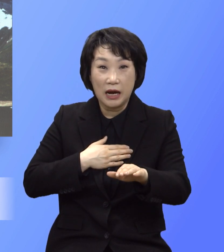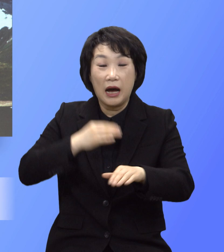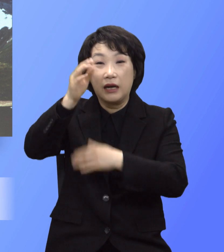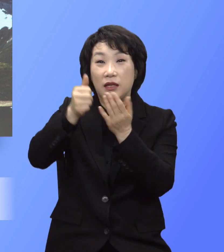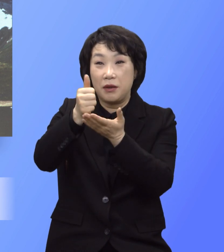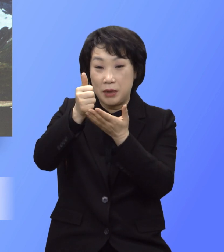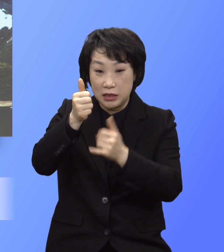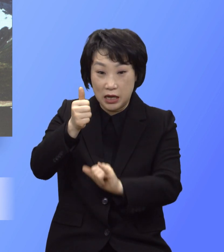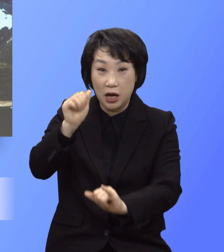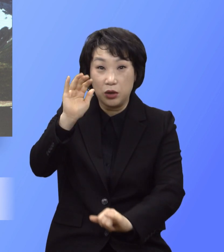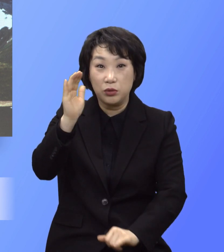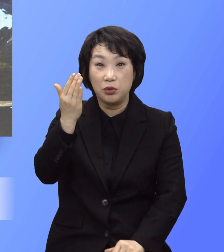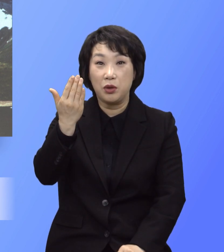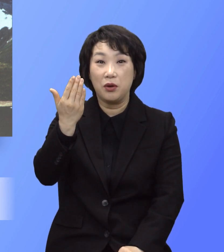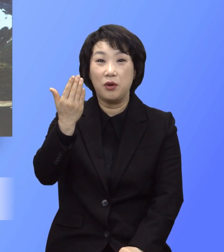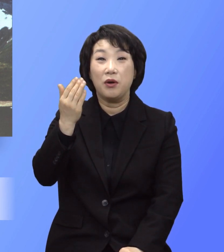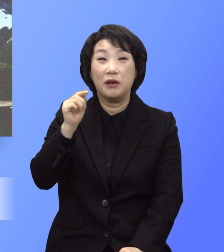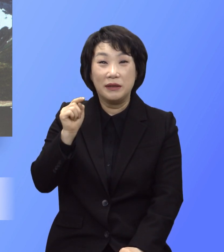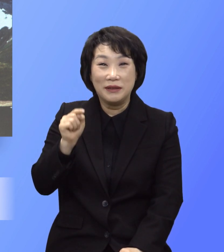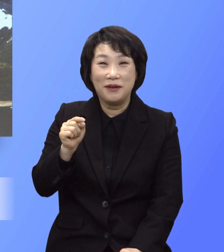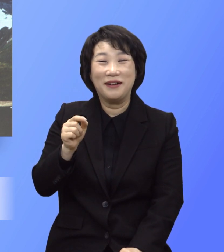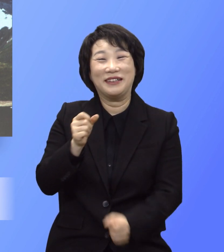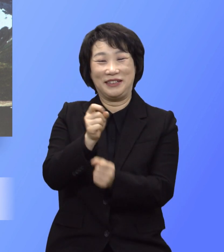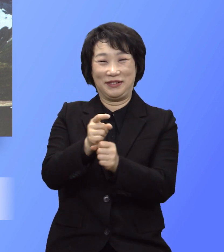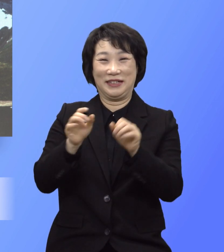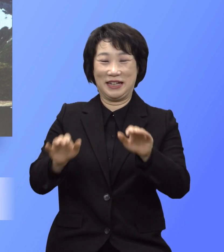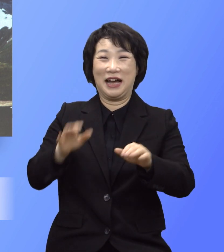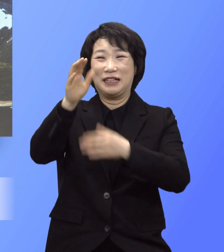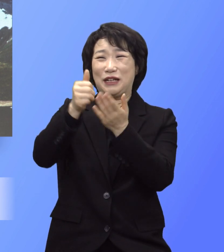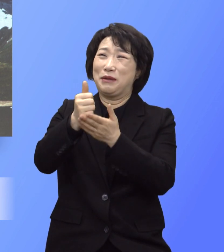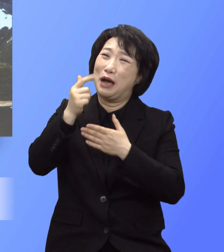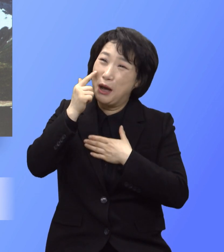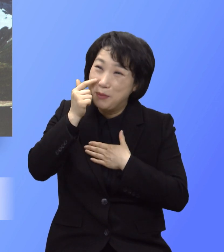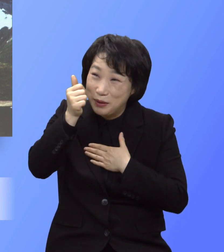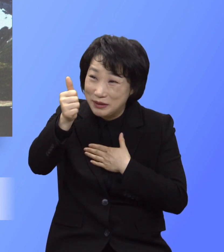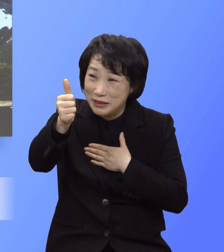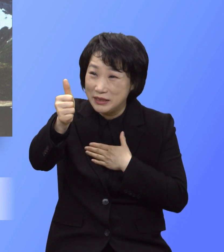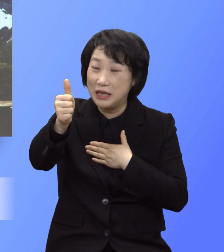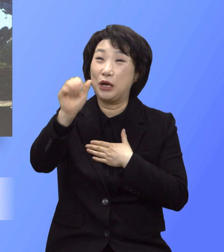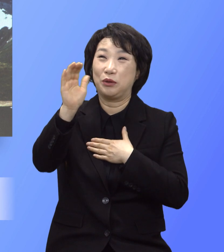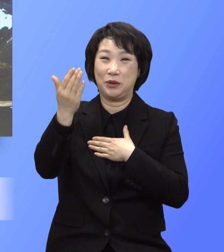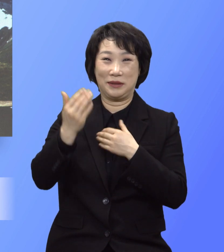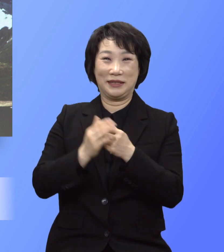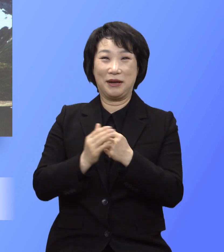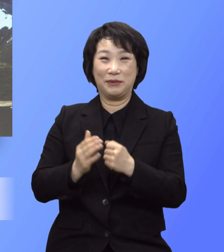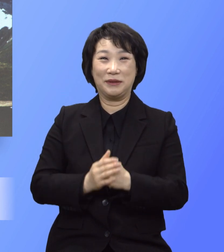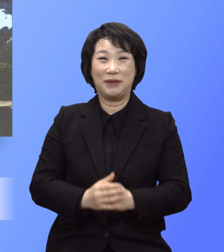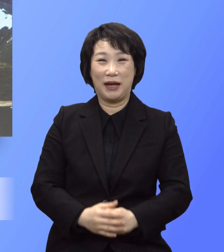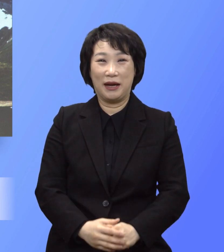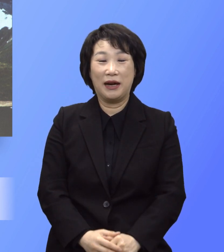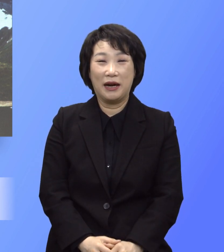하나님의 자녀가 된 것은 이미 하나님은 나의 아버지가 되었기 때문입니다.